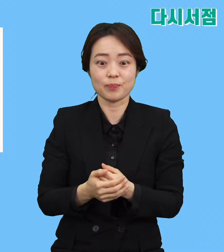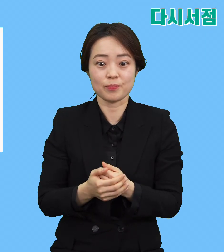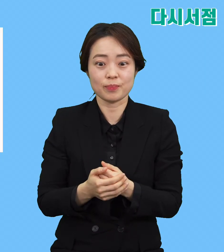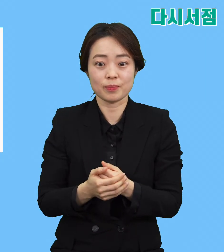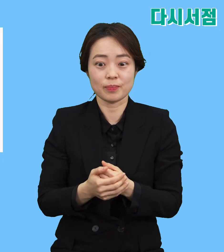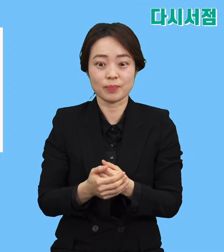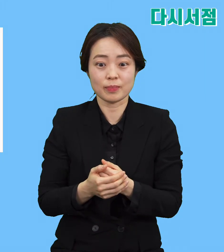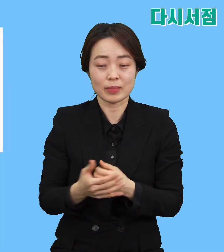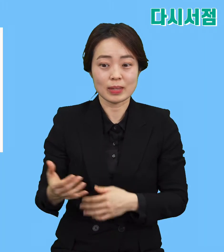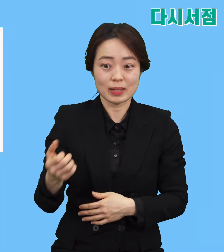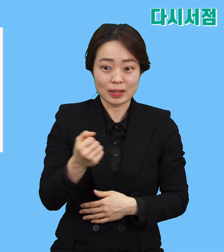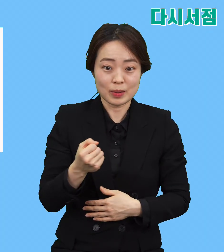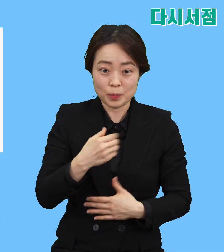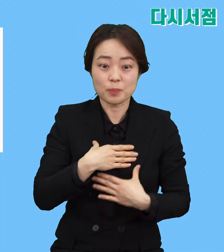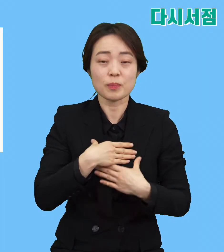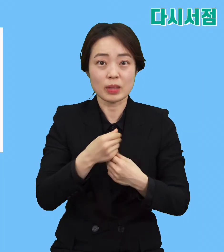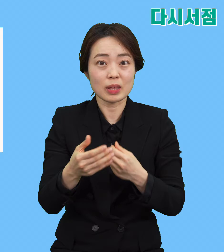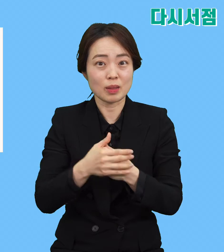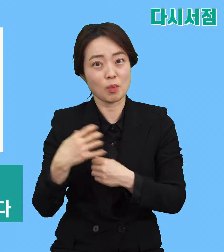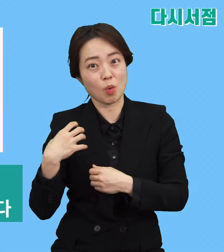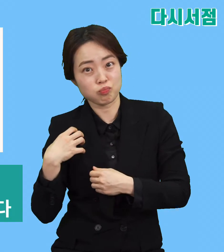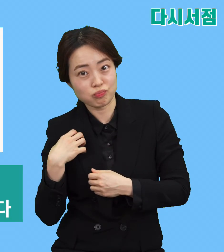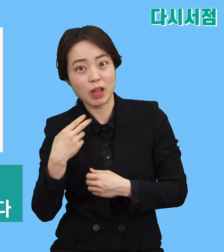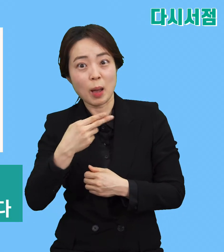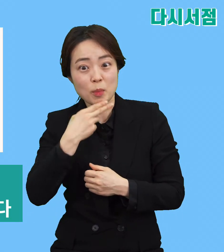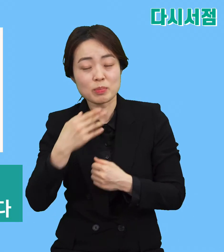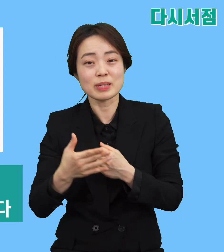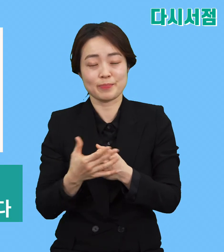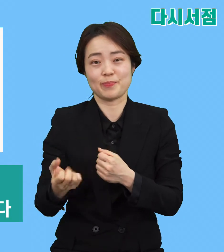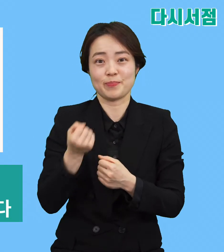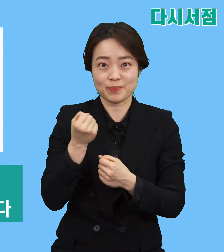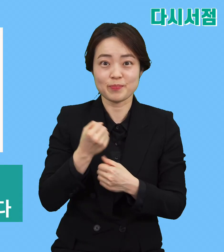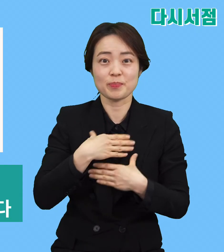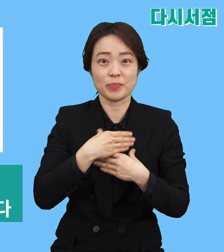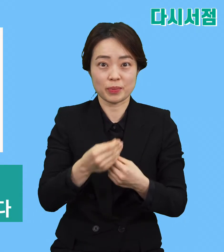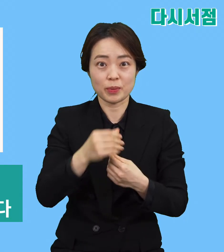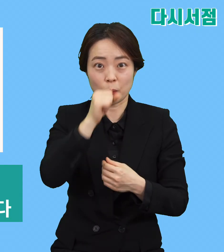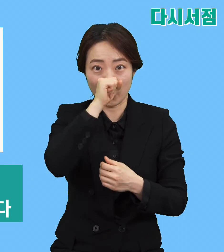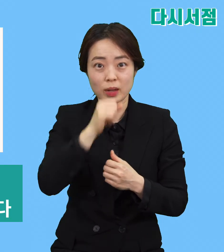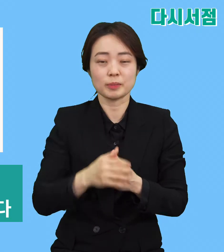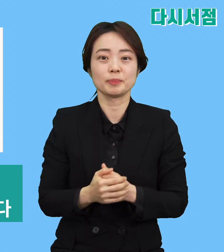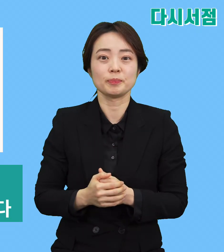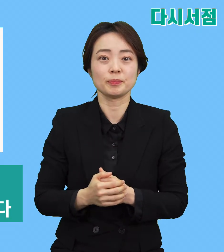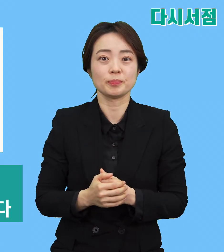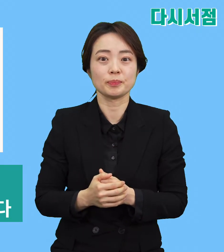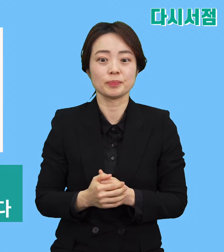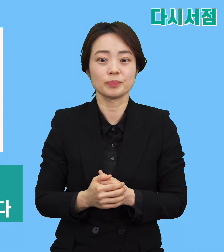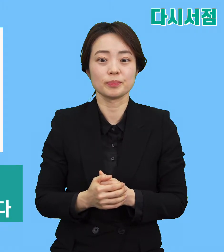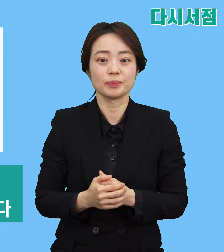국판보다 작은 크기로 역시 소장하거나 휴대하기에 가장 부담스럽지 않은 크기입니다.